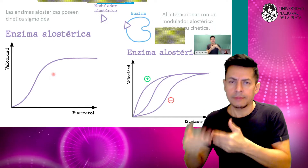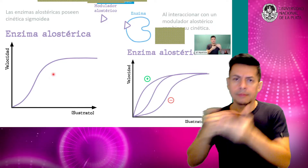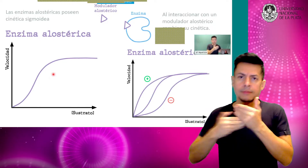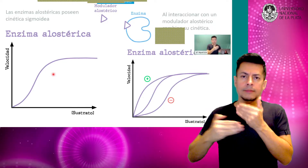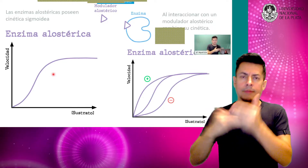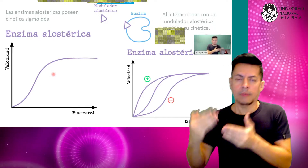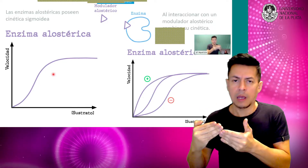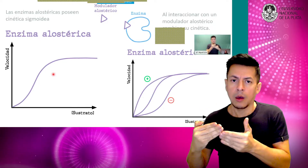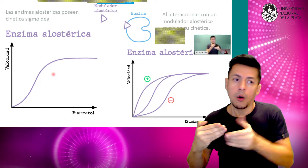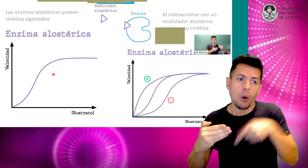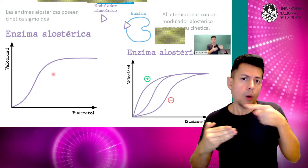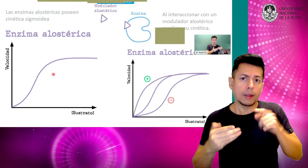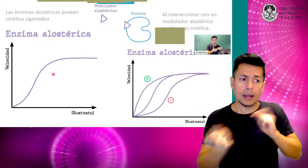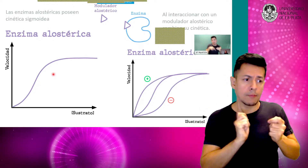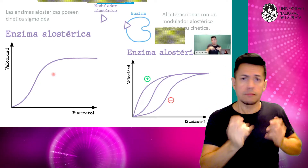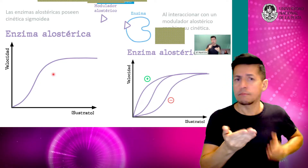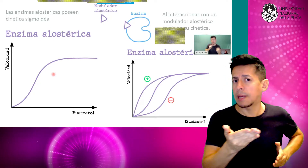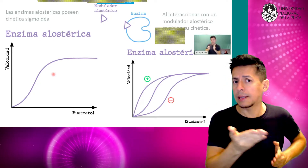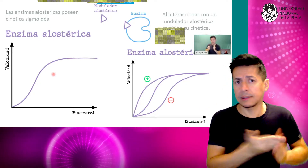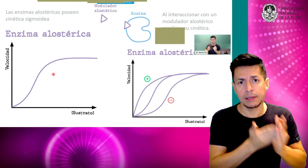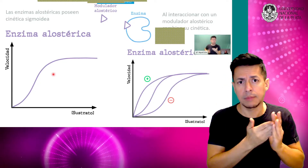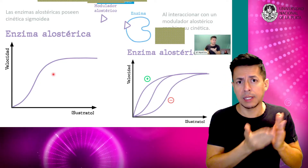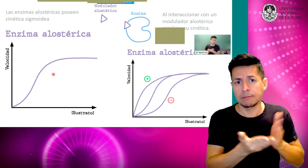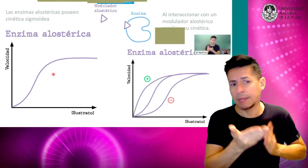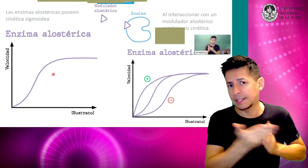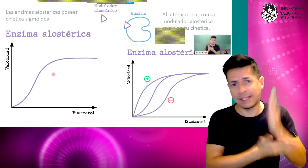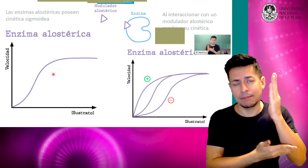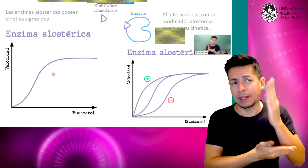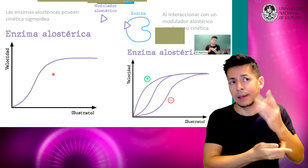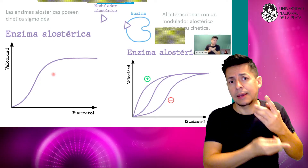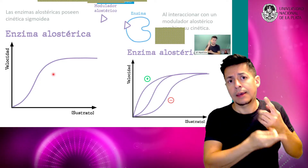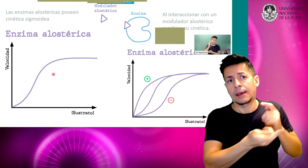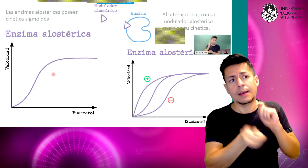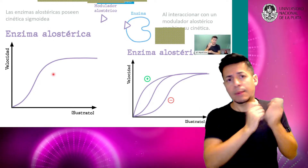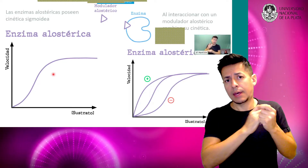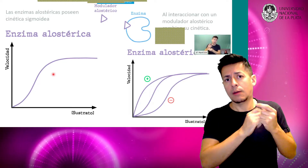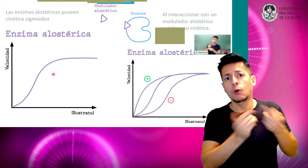van a estar reguladas por enzimas.